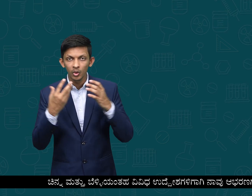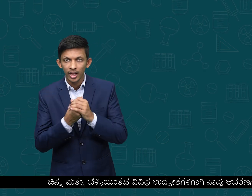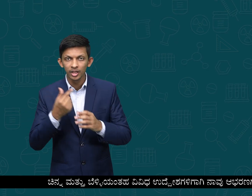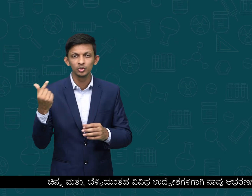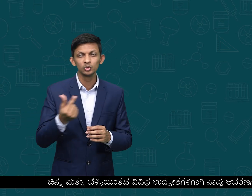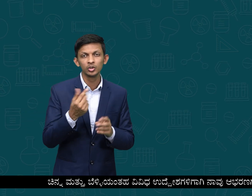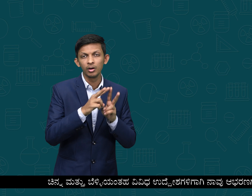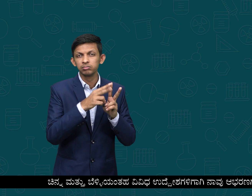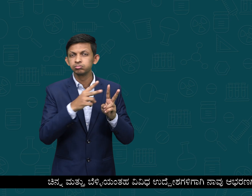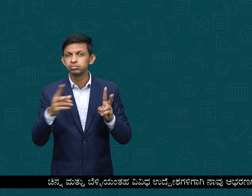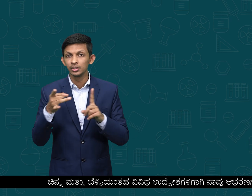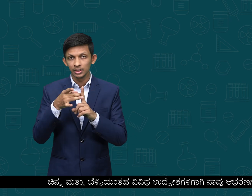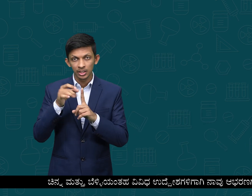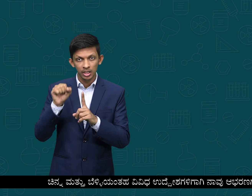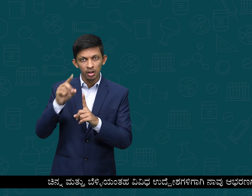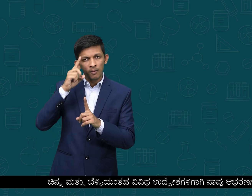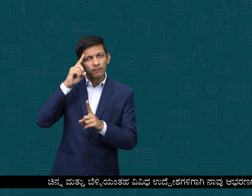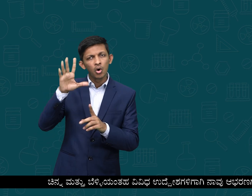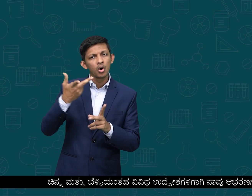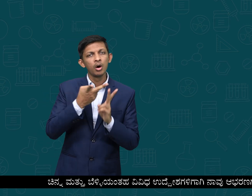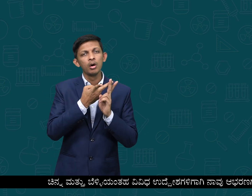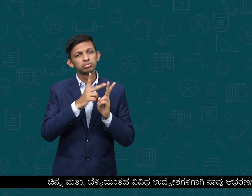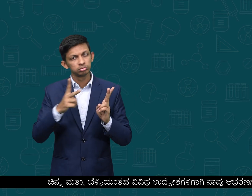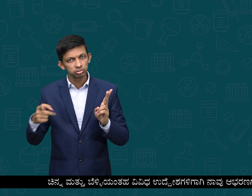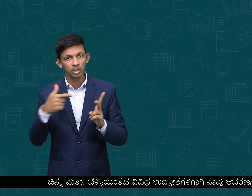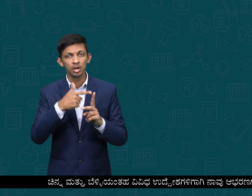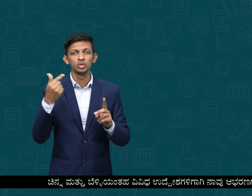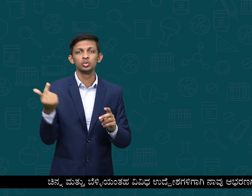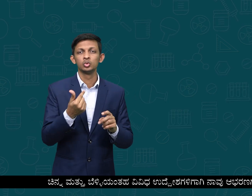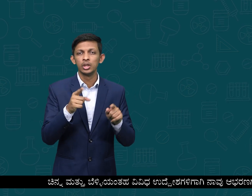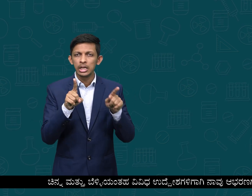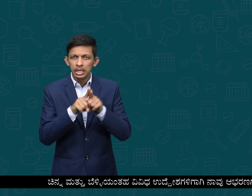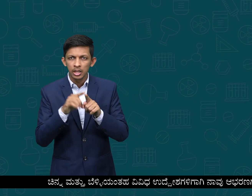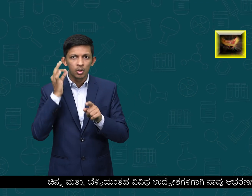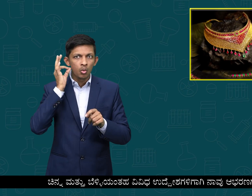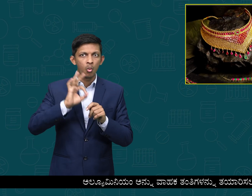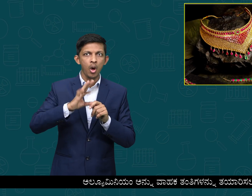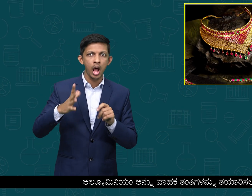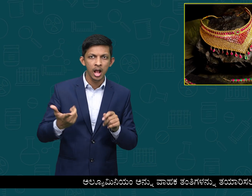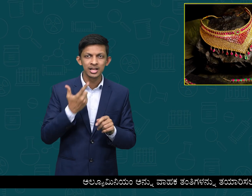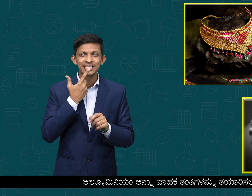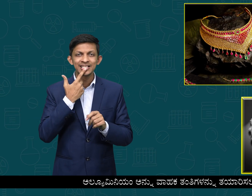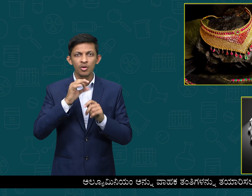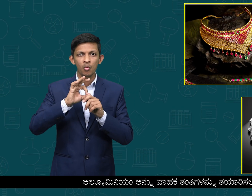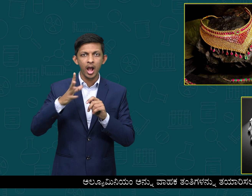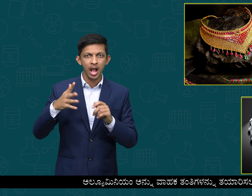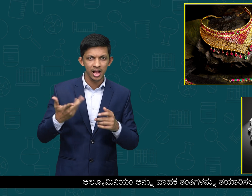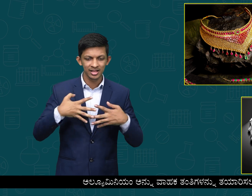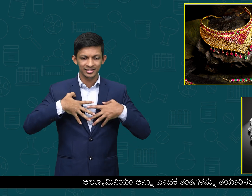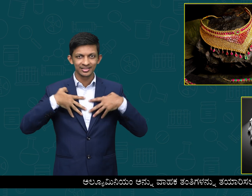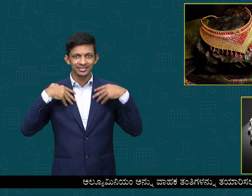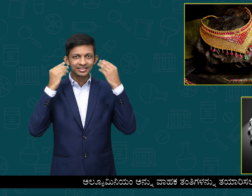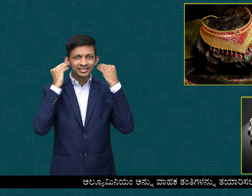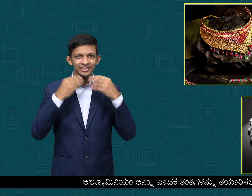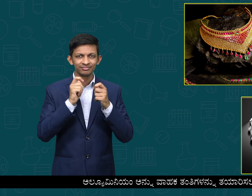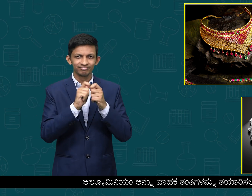ಚಿನ್ನ ಮತ್ತು ಬೆಳ್ಳಿಯಂತಹ ವಿವಿಧ ಉದ್ದೇಶಗಳಿಗಾಗಿ ನಾವು ಆಭರಣಗಳು, ತಾಮ್ರ, ಕಬ್ಬಿಣ, ಅಲ್ಯೂಮಿನಿಯಂ, ಅನ್ನವಾಹಕ